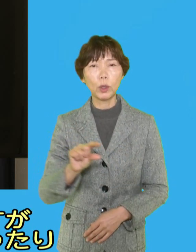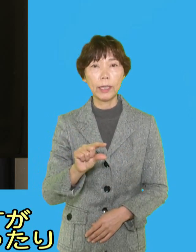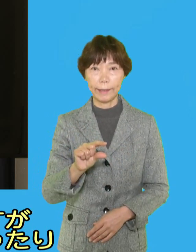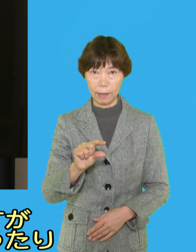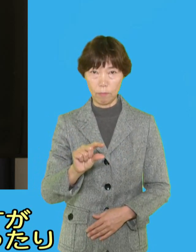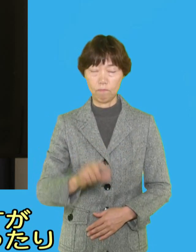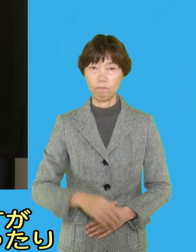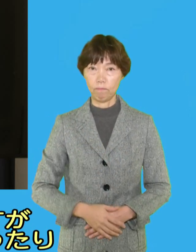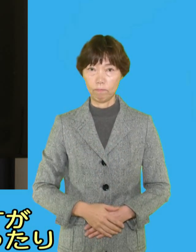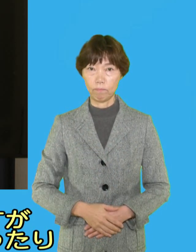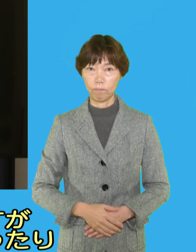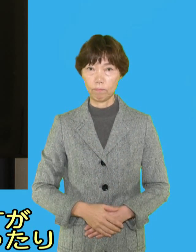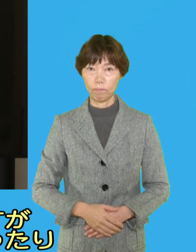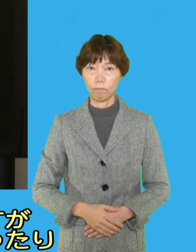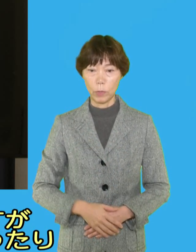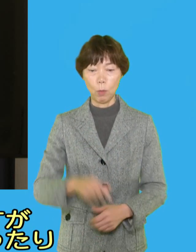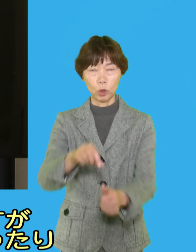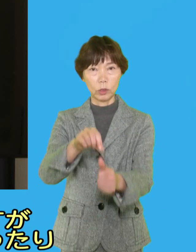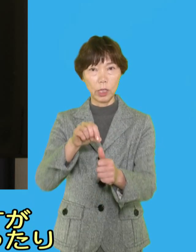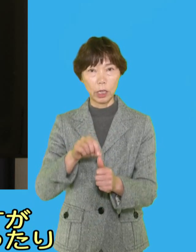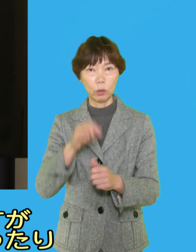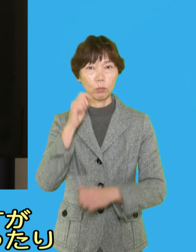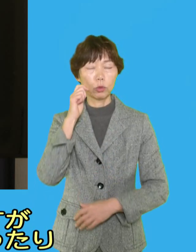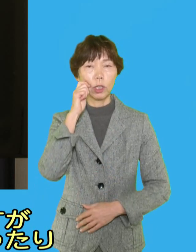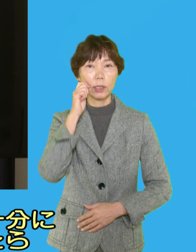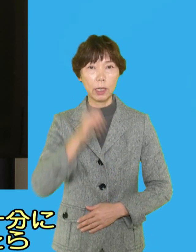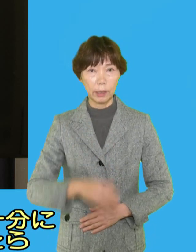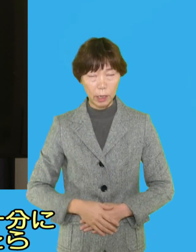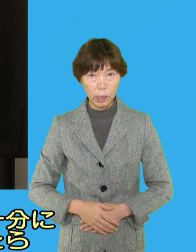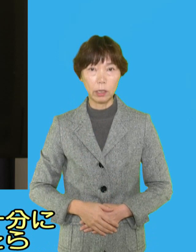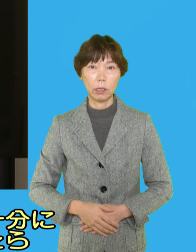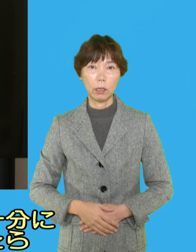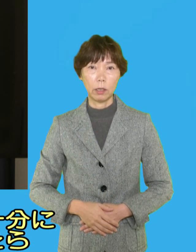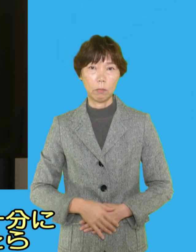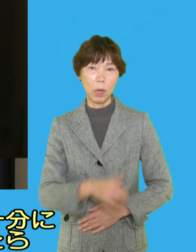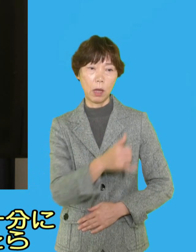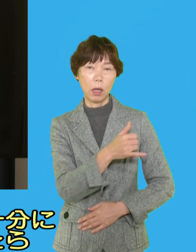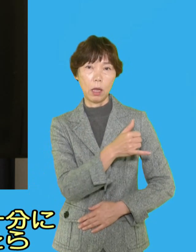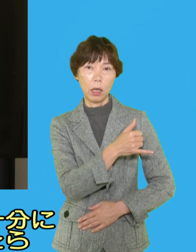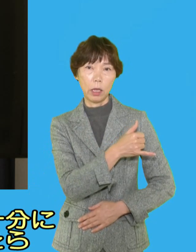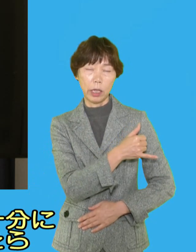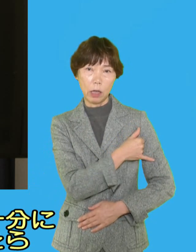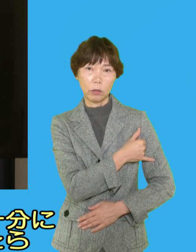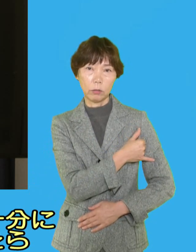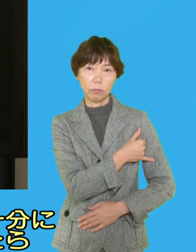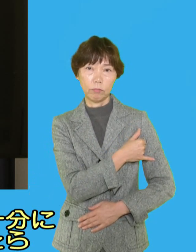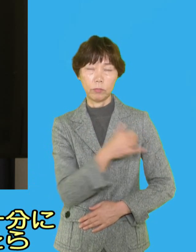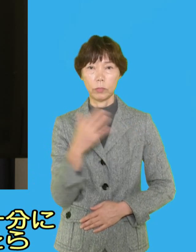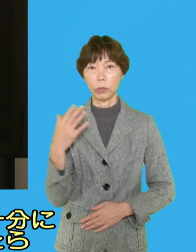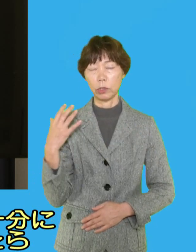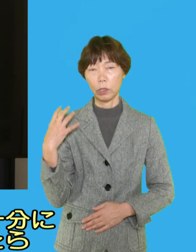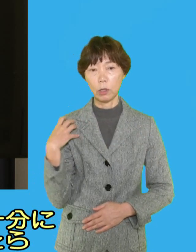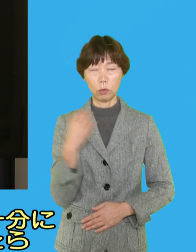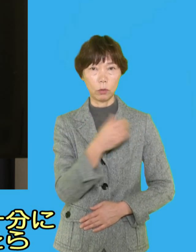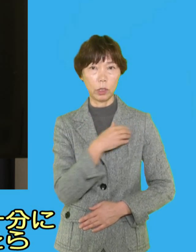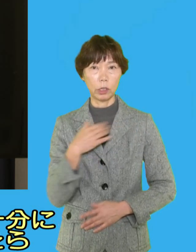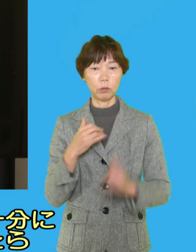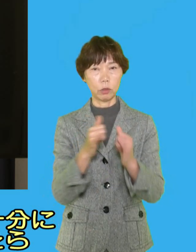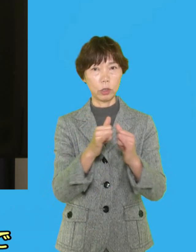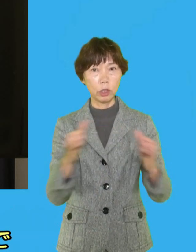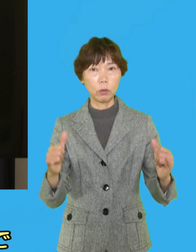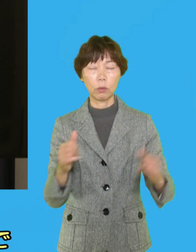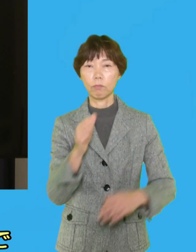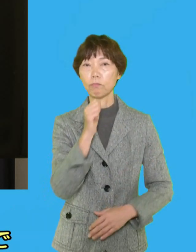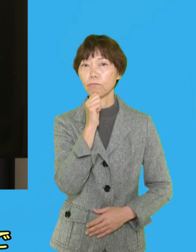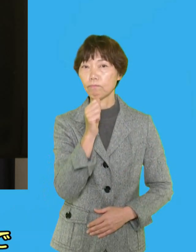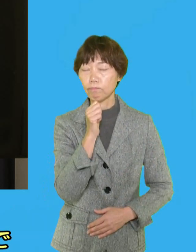が、むしろ採用が難しかったりですね、その役職者になる、まあ、人材がじゃあ十分に足りているかといったらそうじゃ